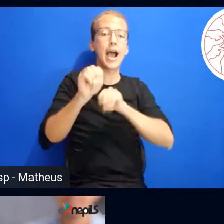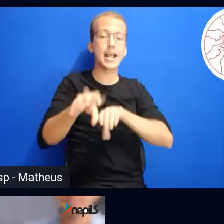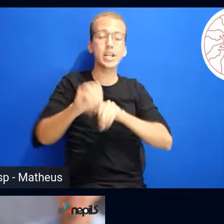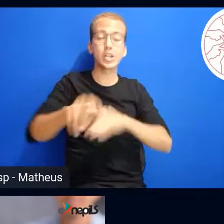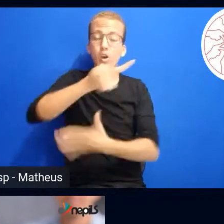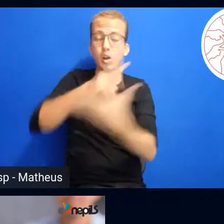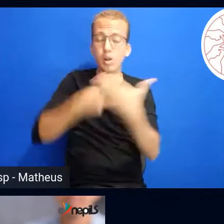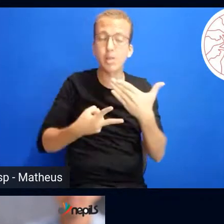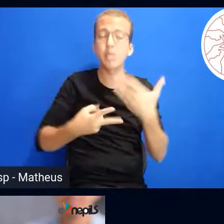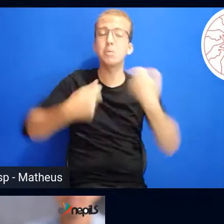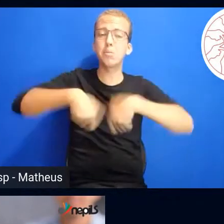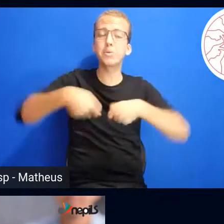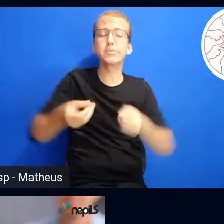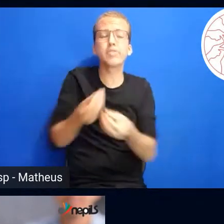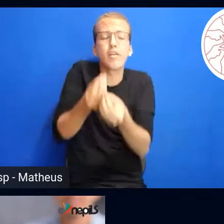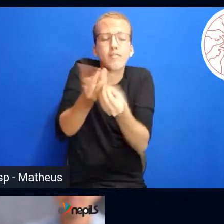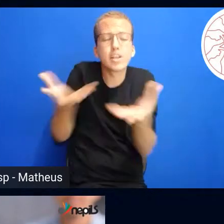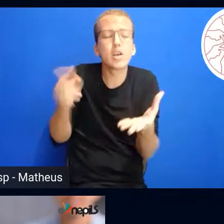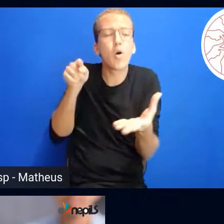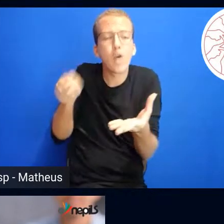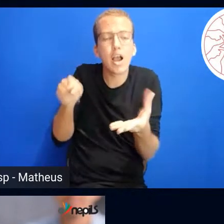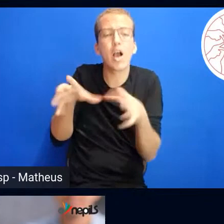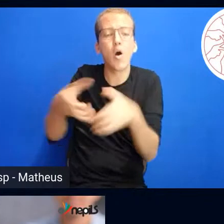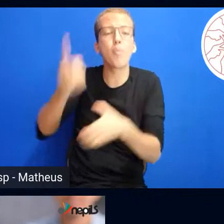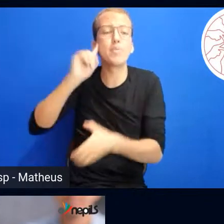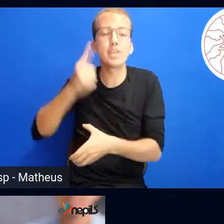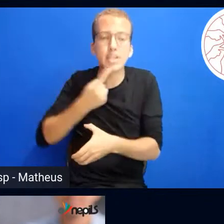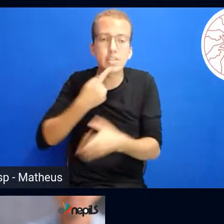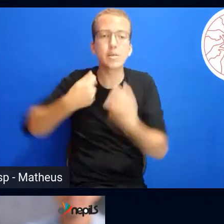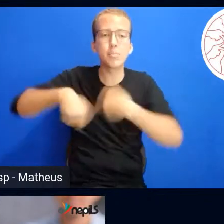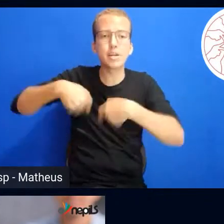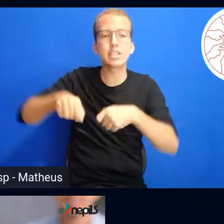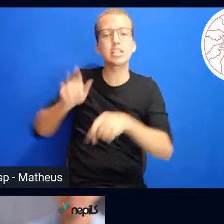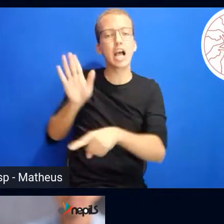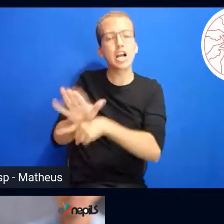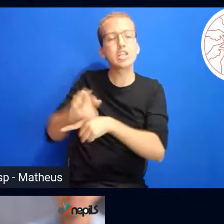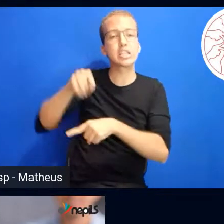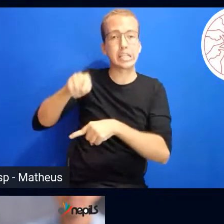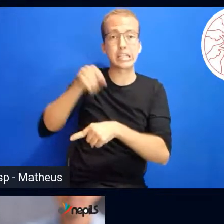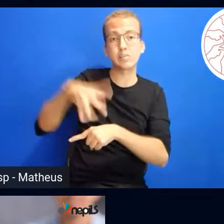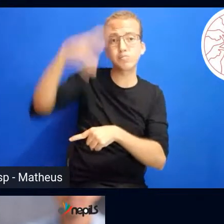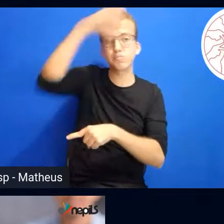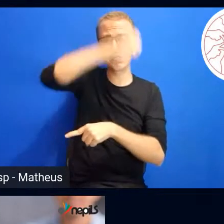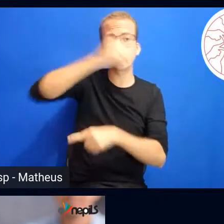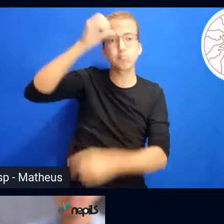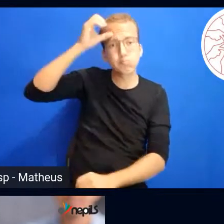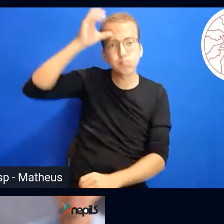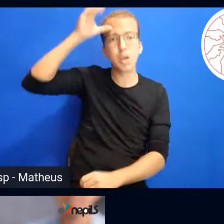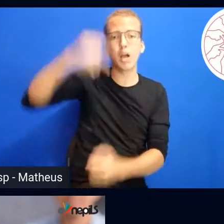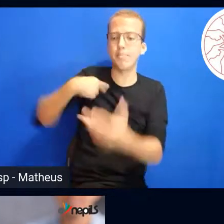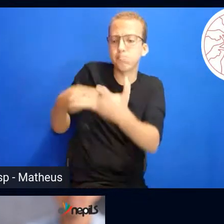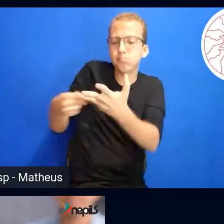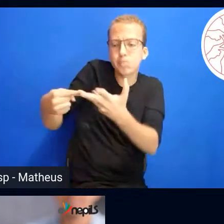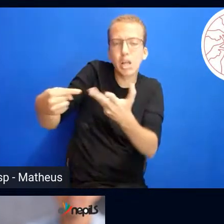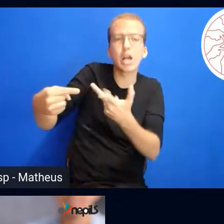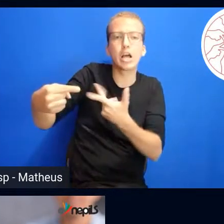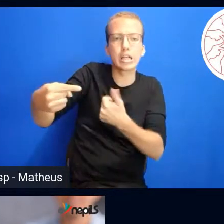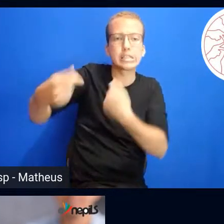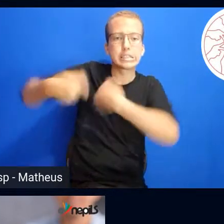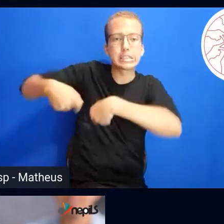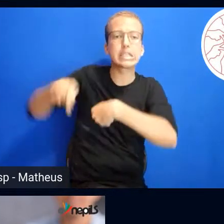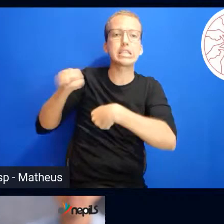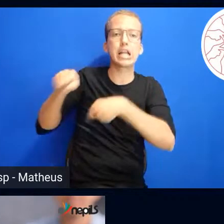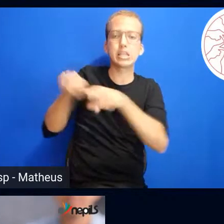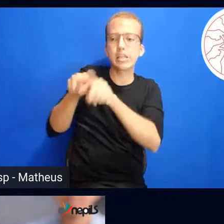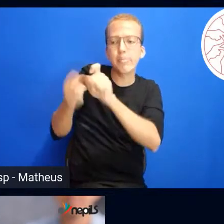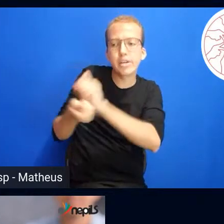necessidades e especificidades de aprendizagem do estudante surdo. E não podemos perder de vista que a